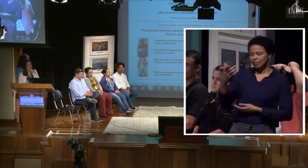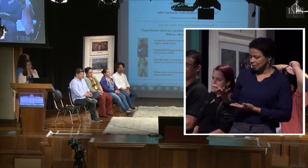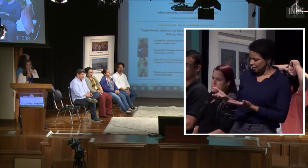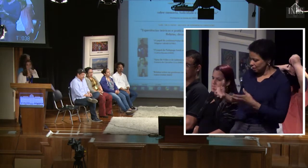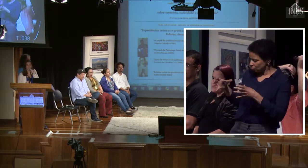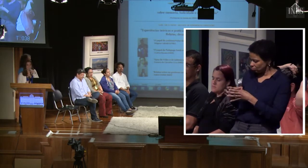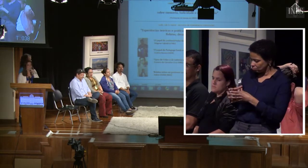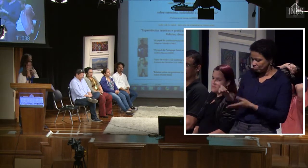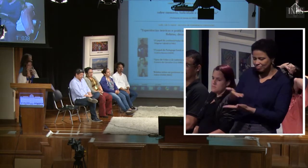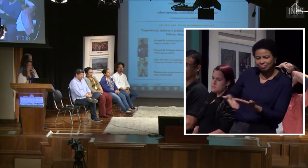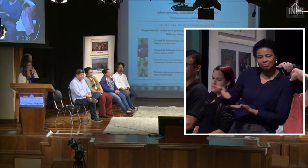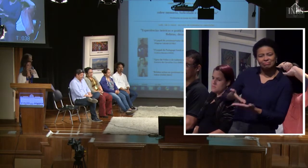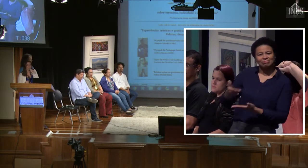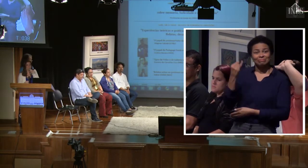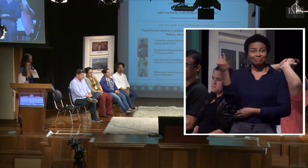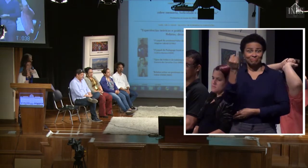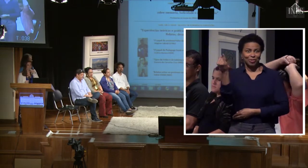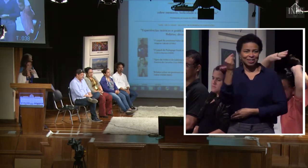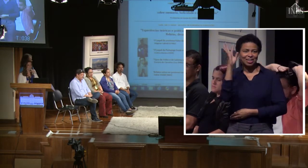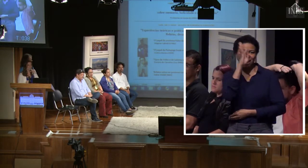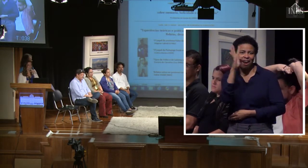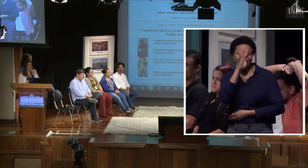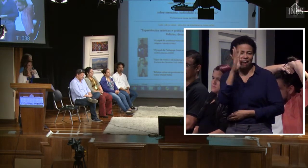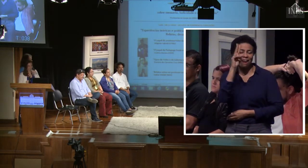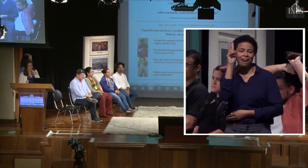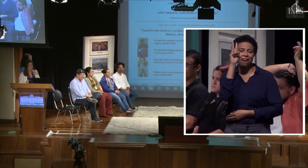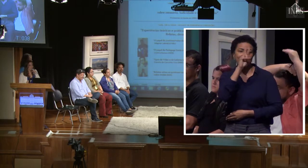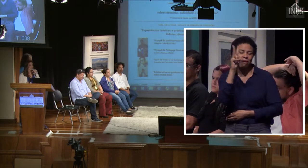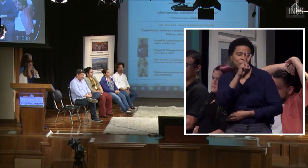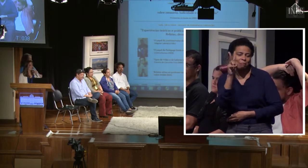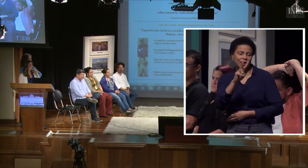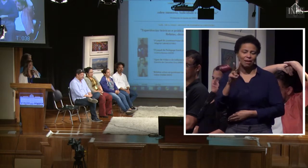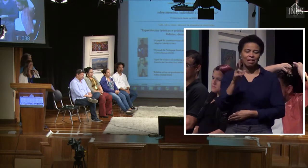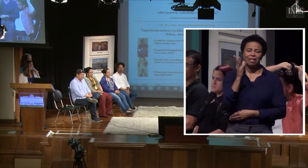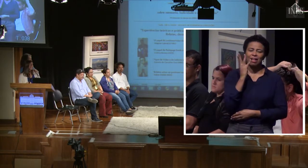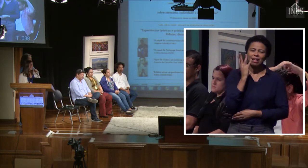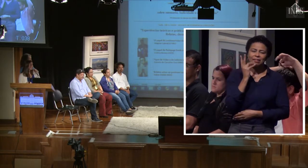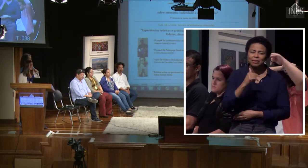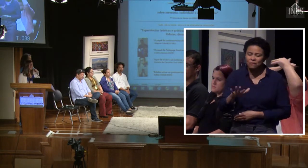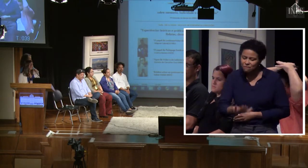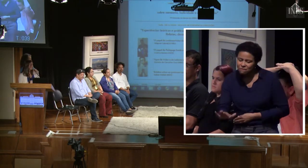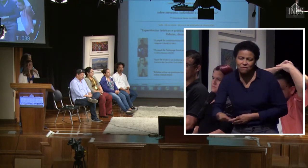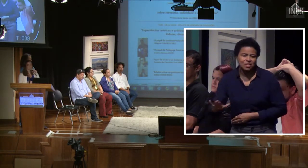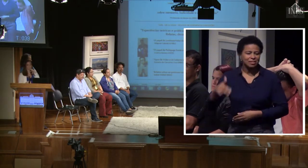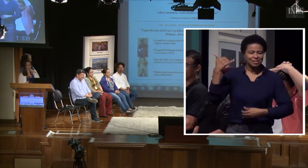gente estar sempre, a nossa infância presente, a gente lembrar, né, dos nossos momentos da infância, e a importância de nós